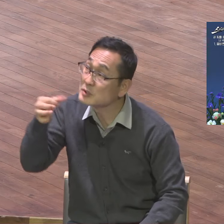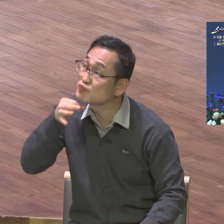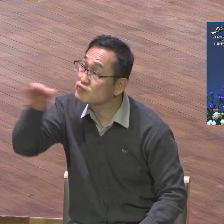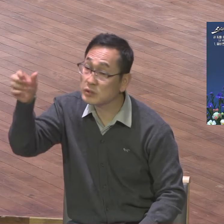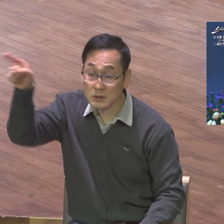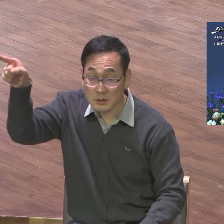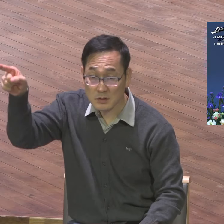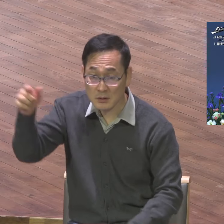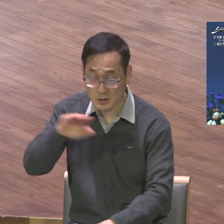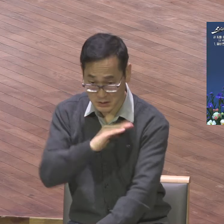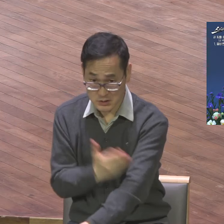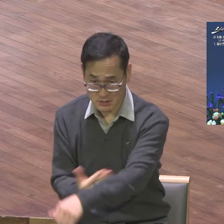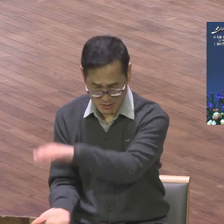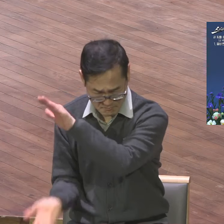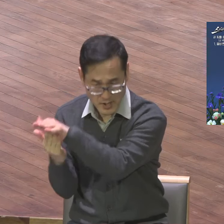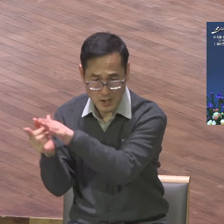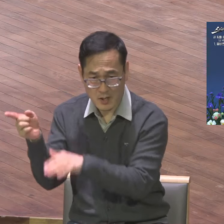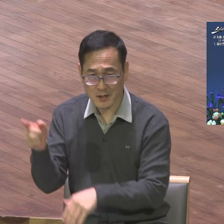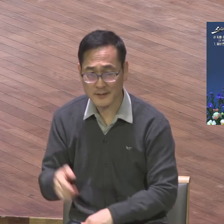바로 그런 분입니다.